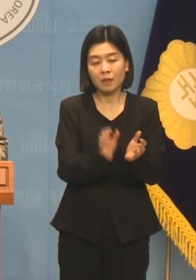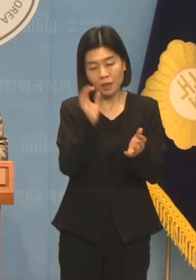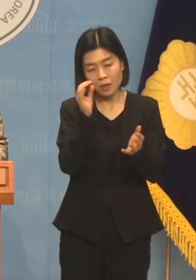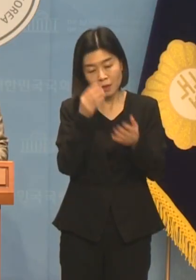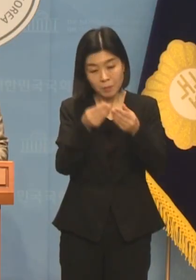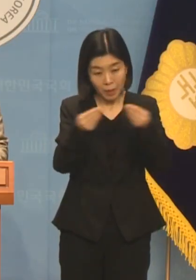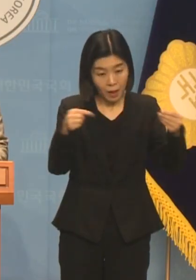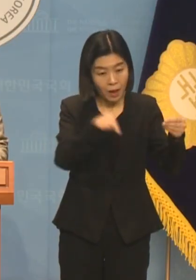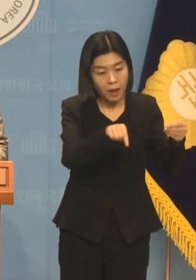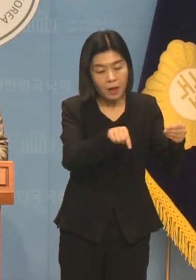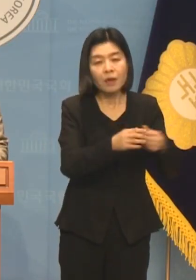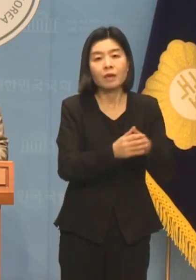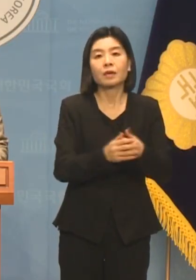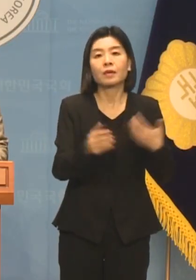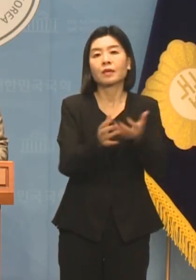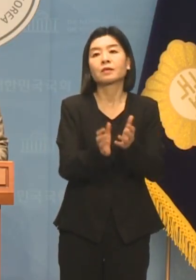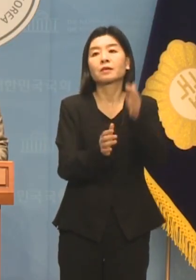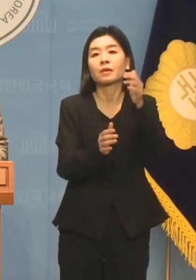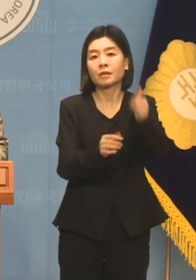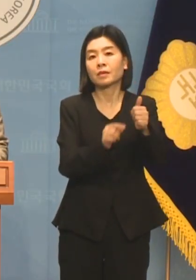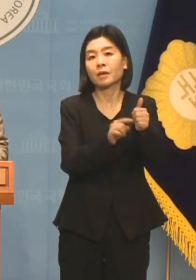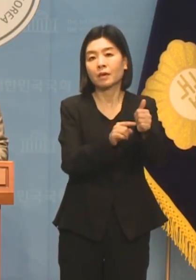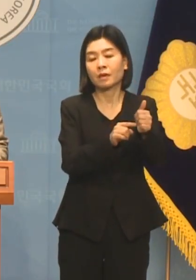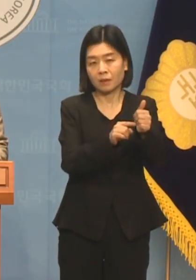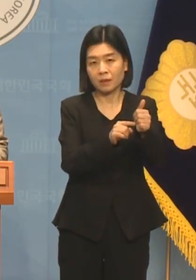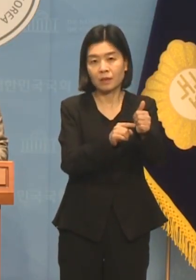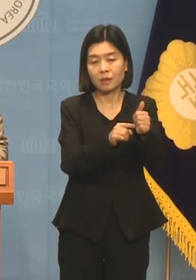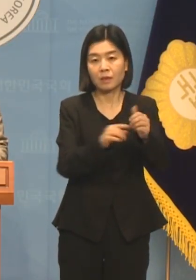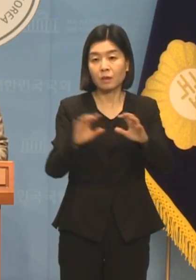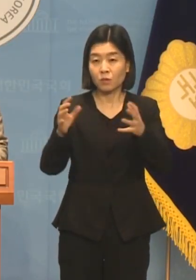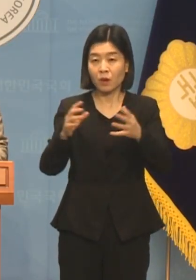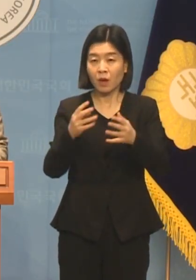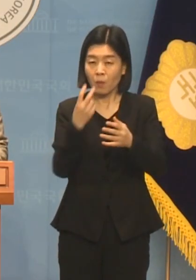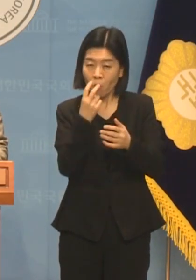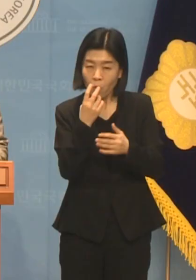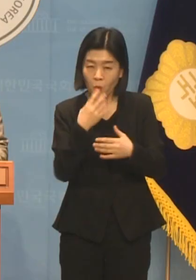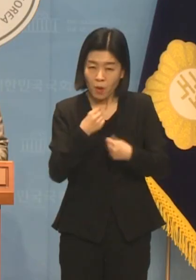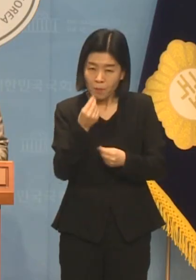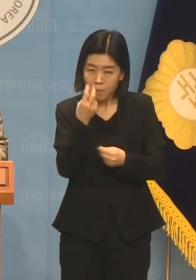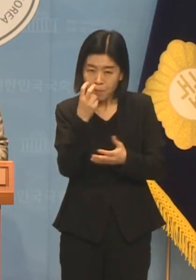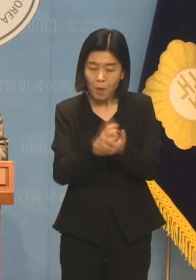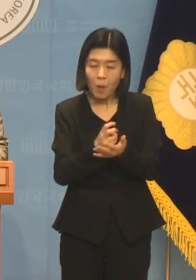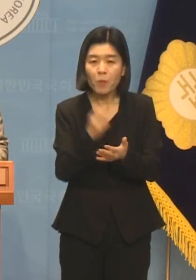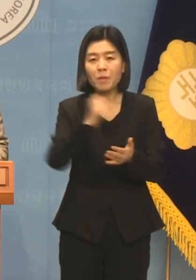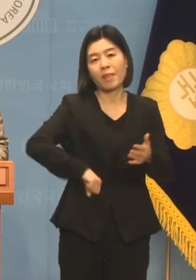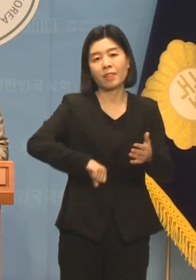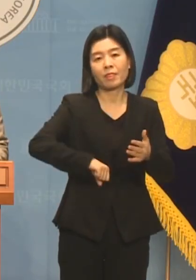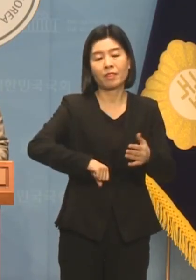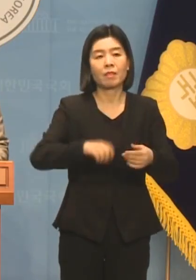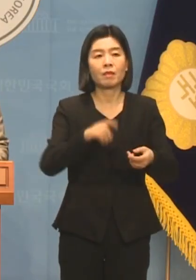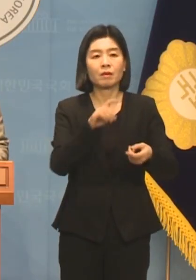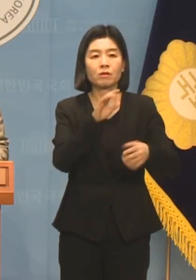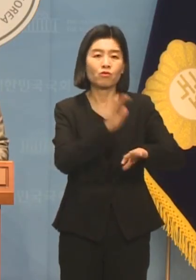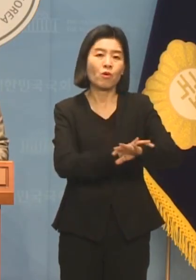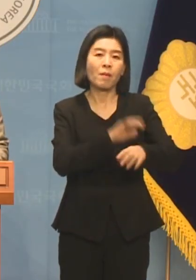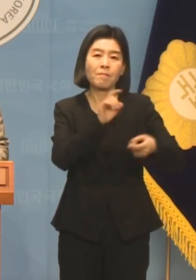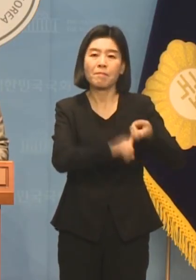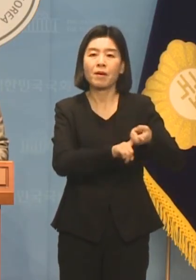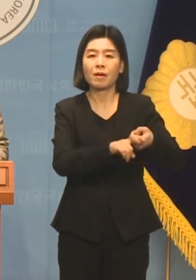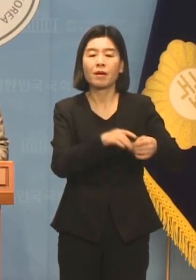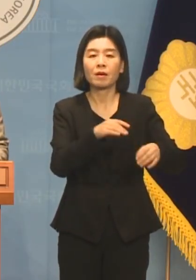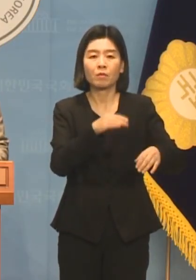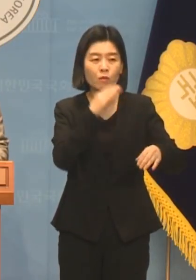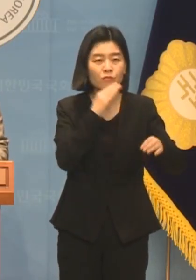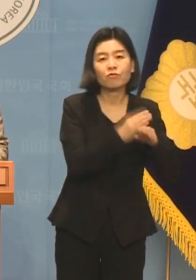들여다보니 이들 단체장들의 상당수는 국가보안법 위반이나 좌파 정당 및 종북